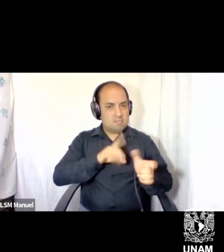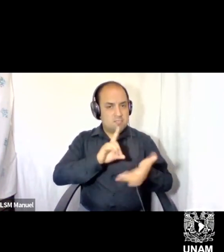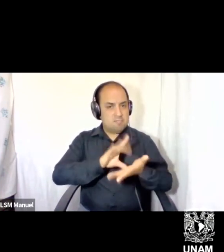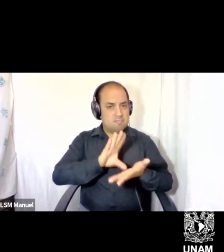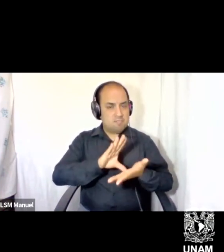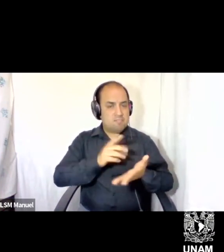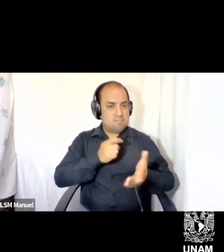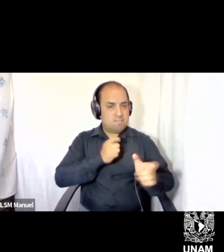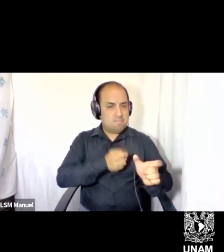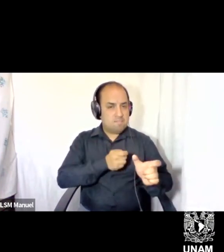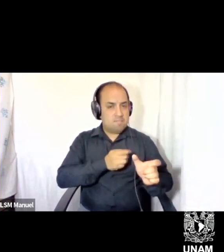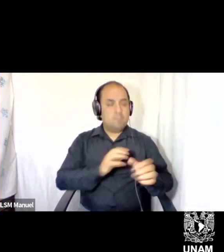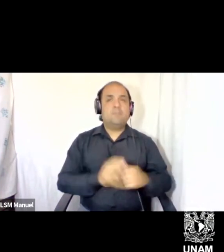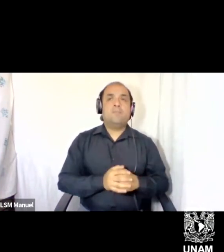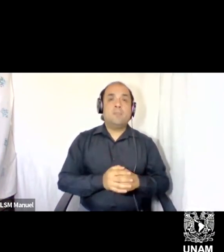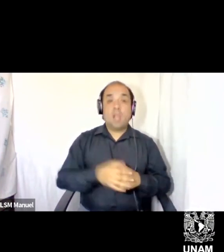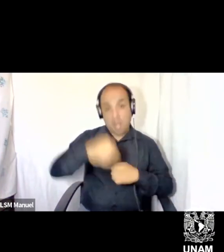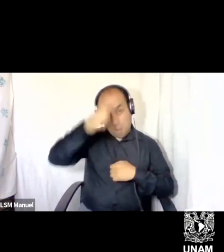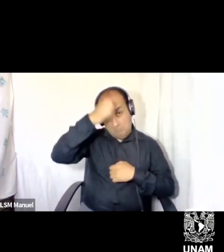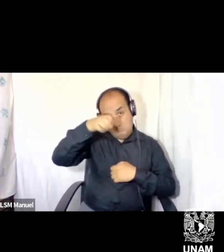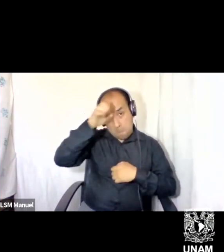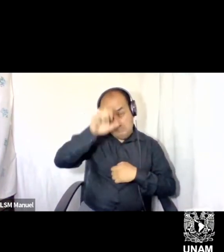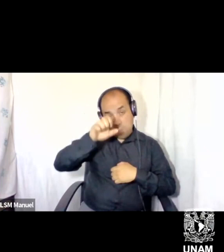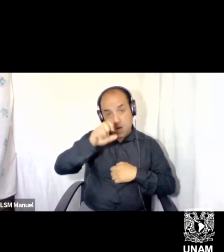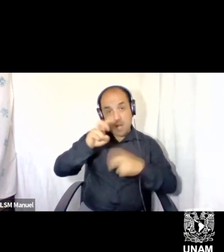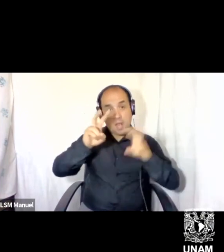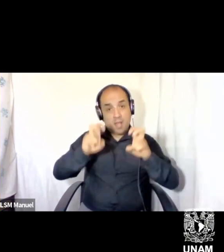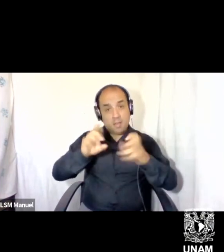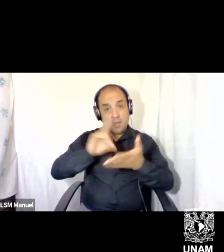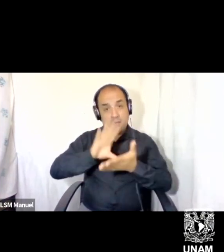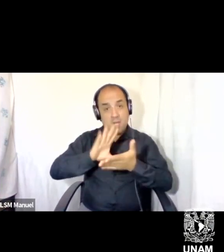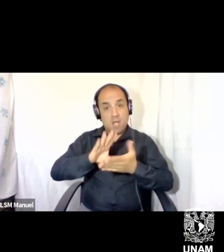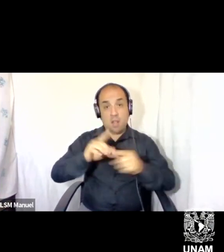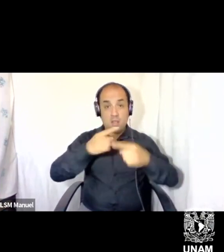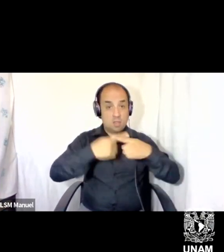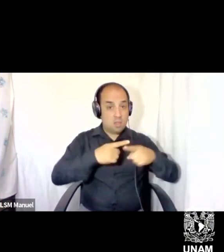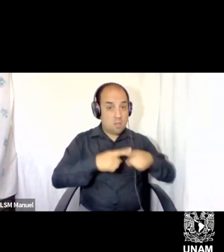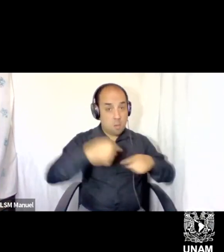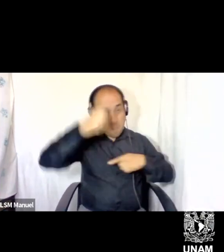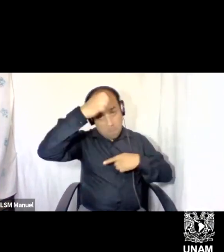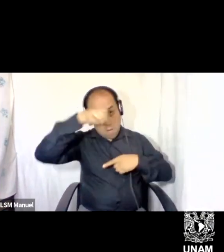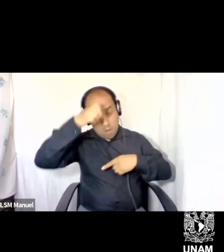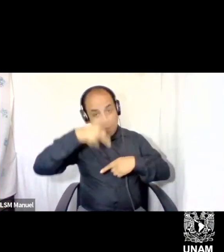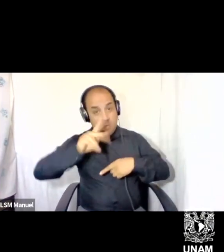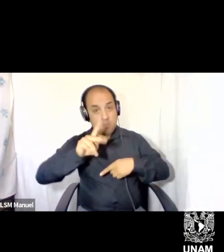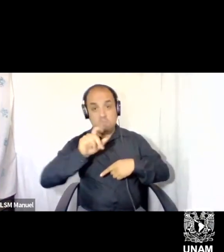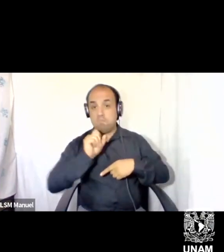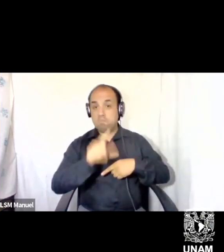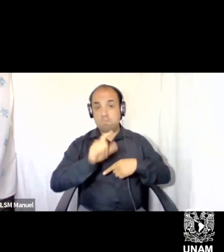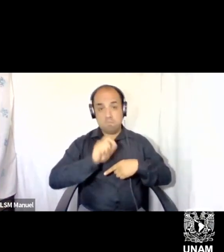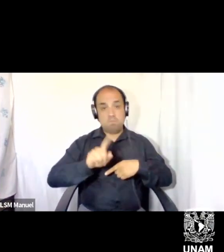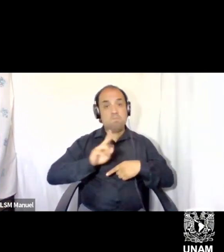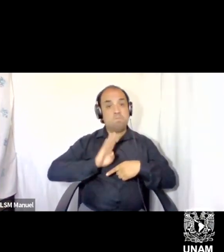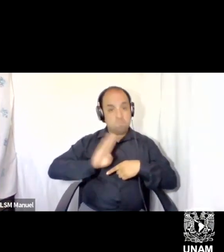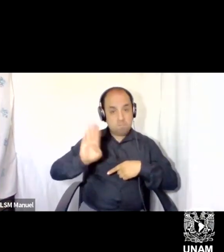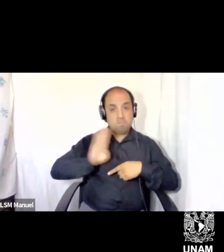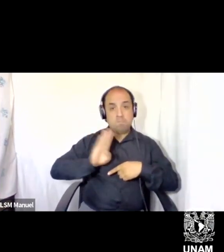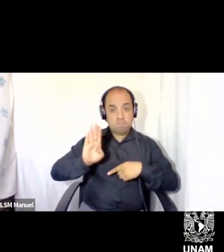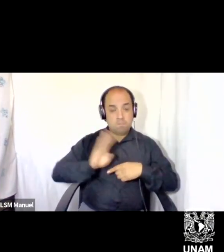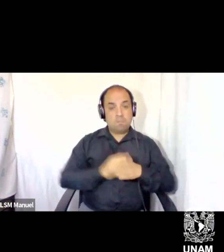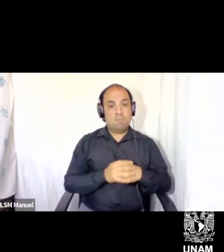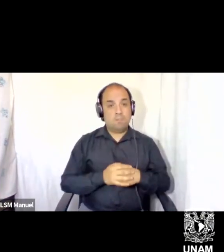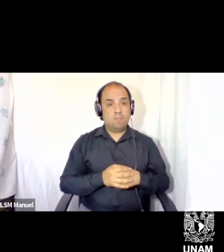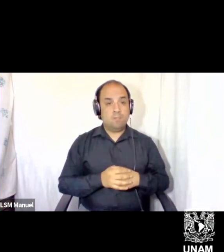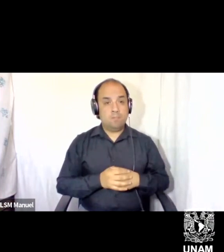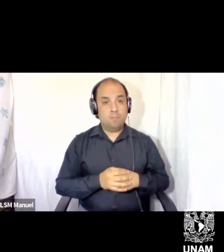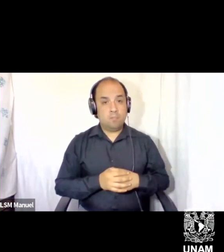las experiencias en los reinos de la discapacidad son distintas, pero a la vez son similares. Eso es